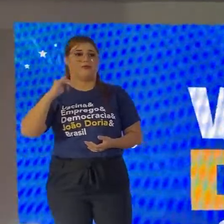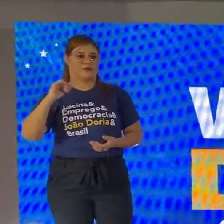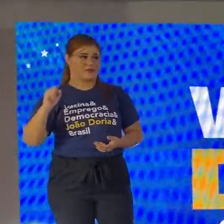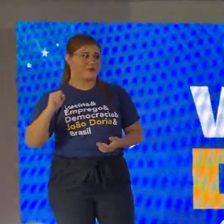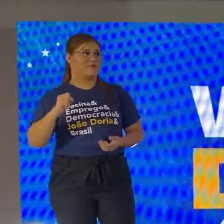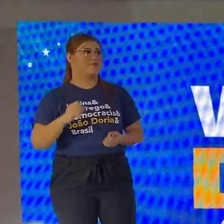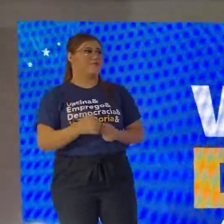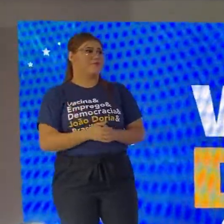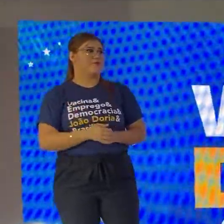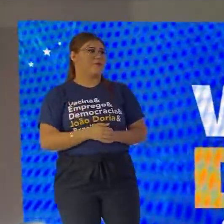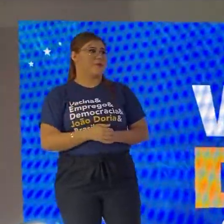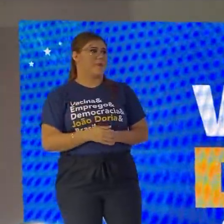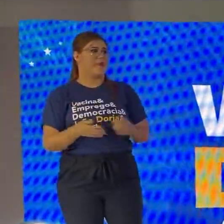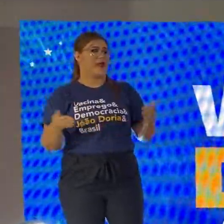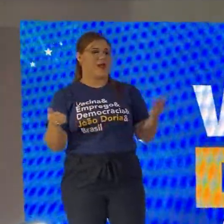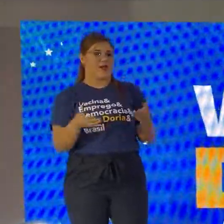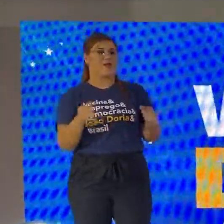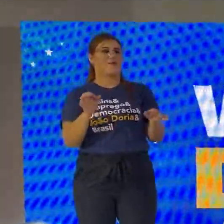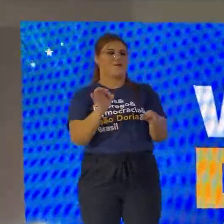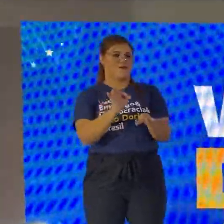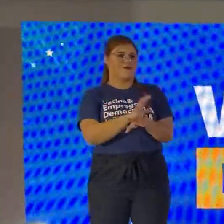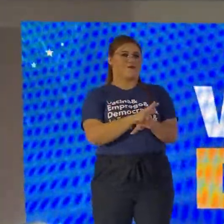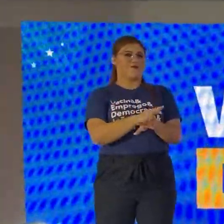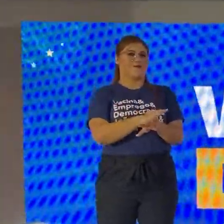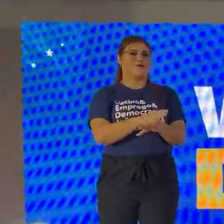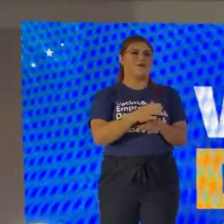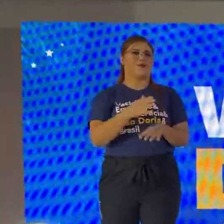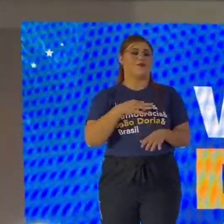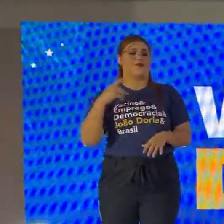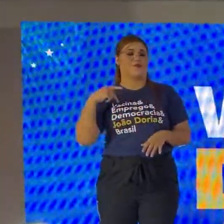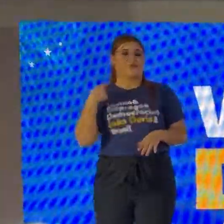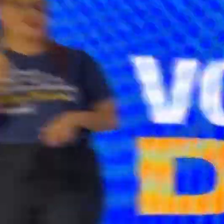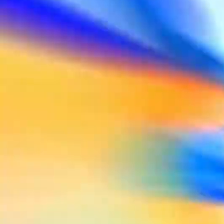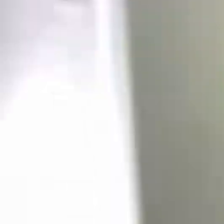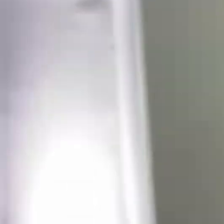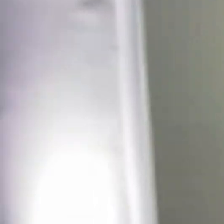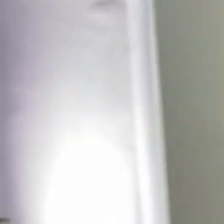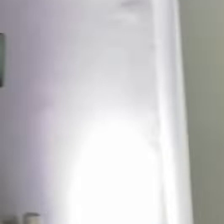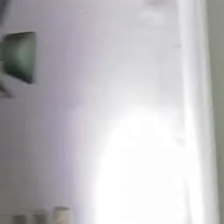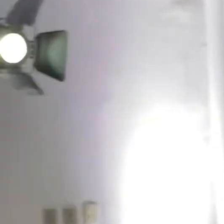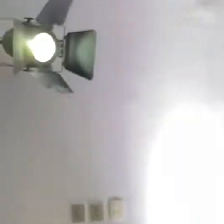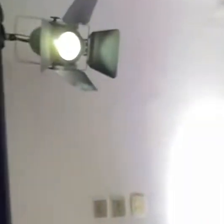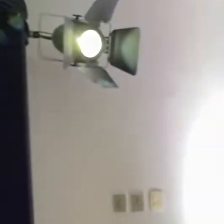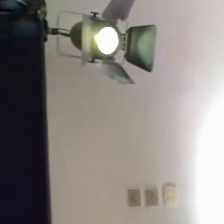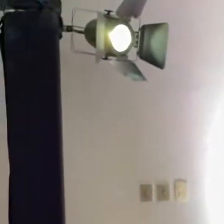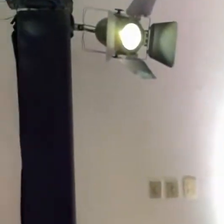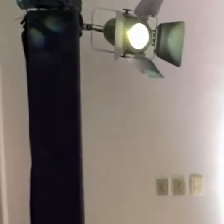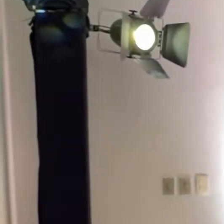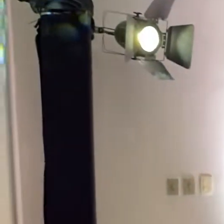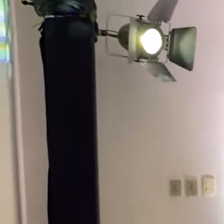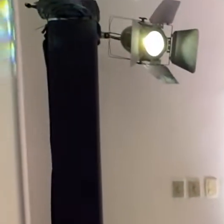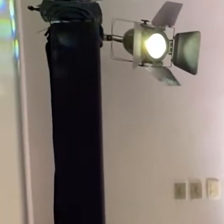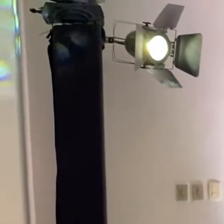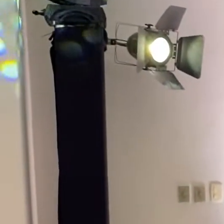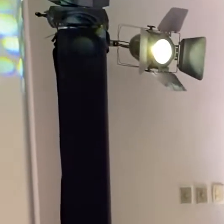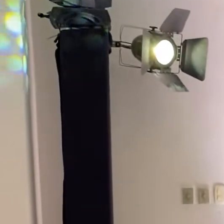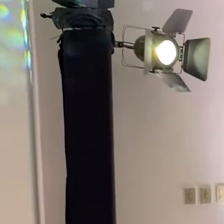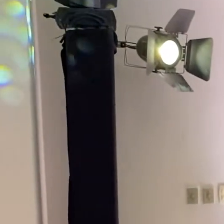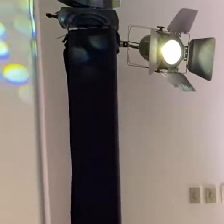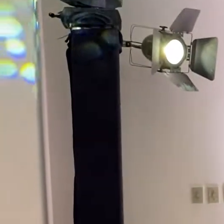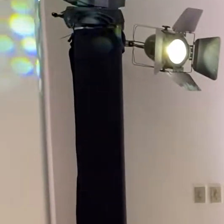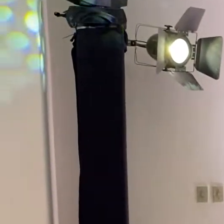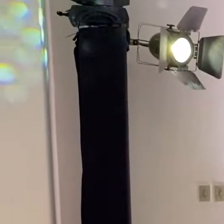recado final que eu digo, nosso governador e futuro presidente, acelera. Se acompanhando aí a cobertura do programa do Urbão, estamos